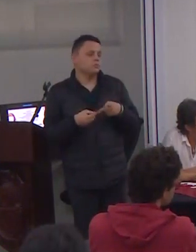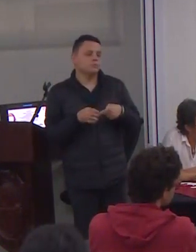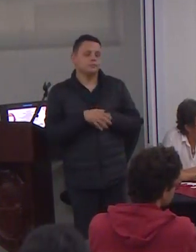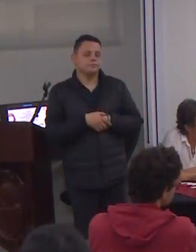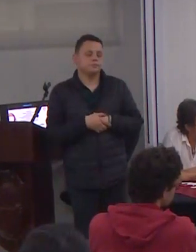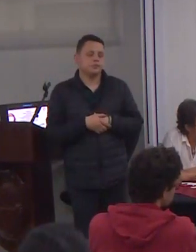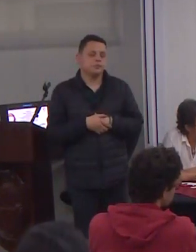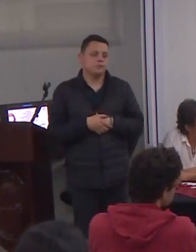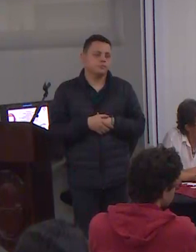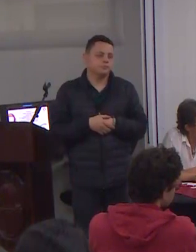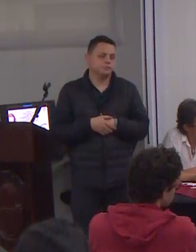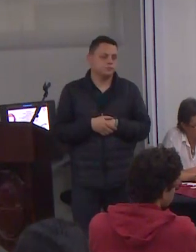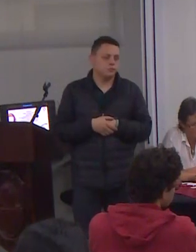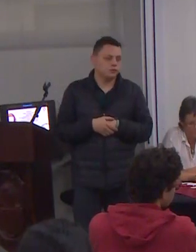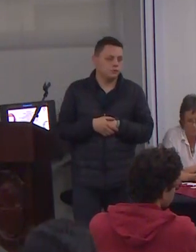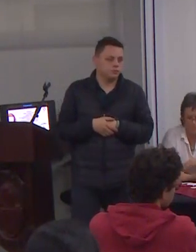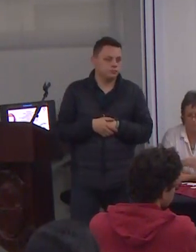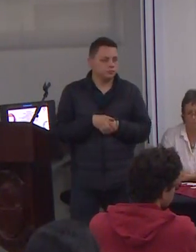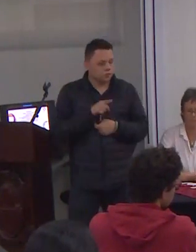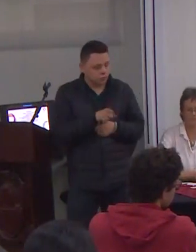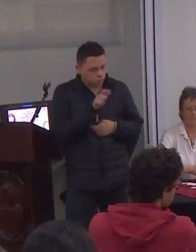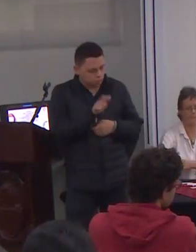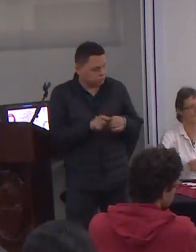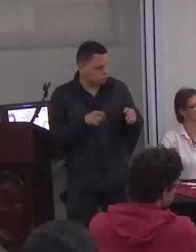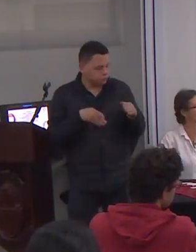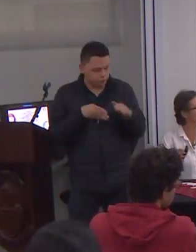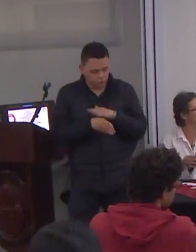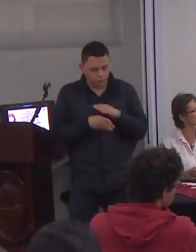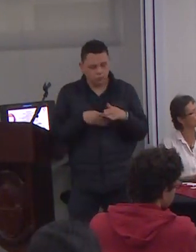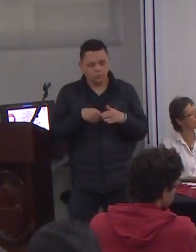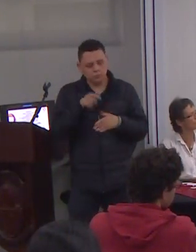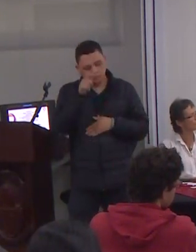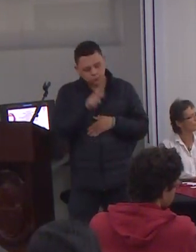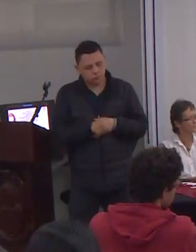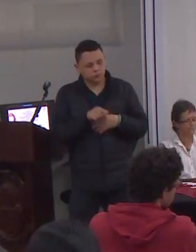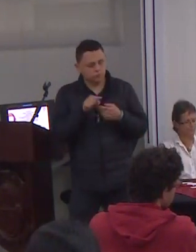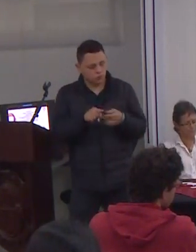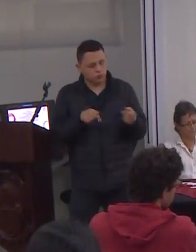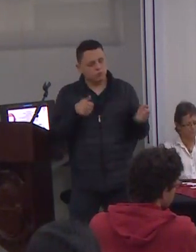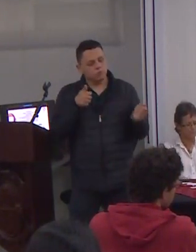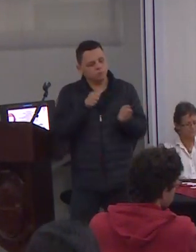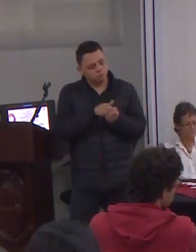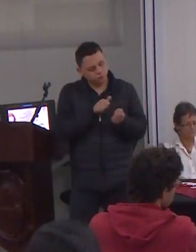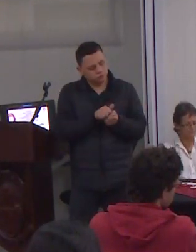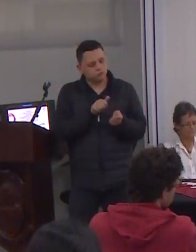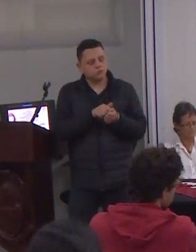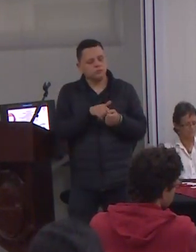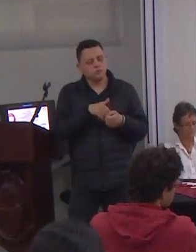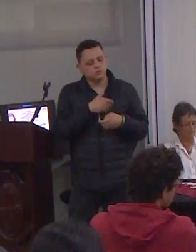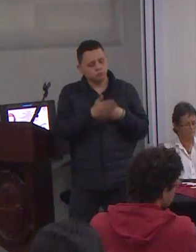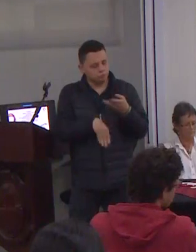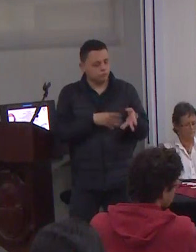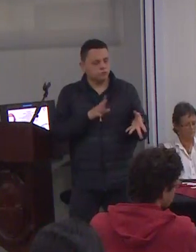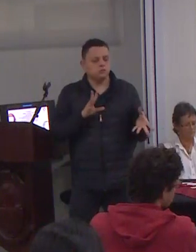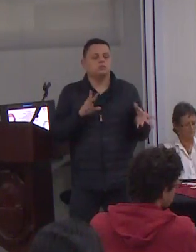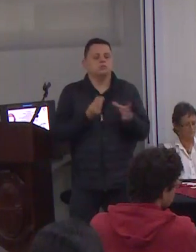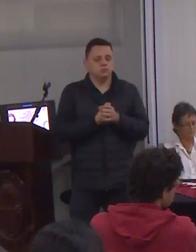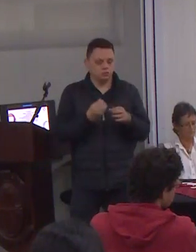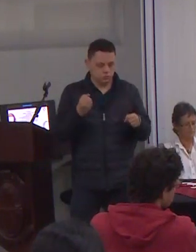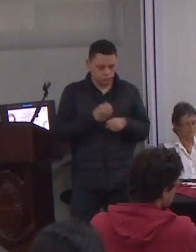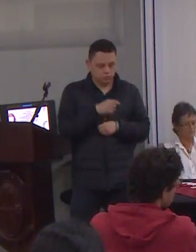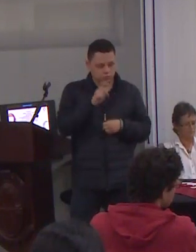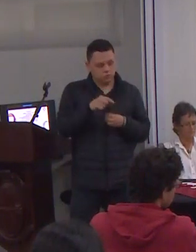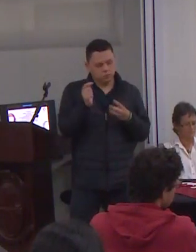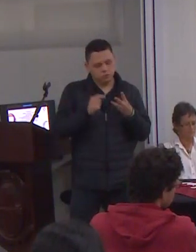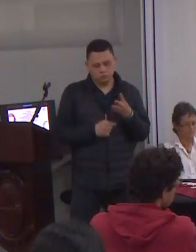digamos la recepción de las personas y el proceso de acompañamiento en la ruta de inclusión laboral tengan la